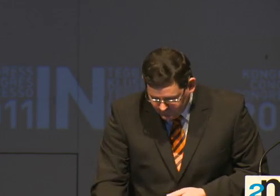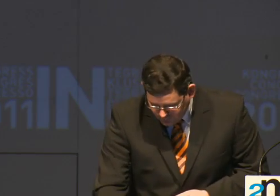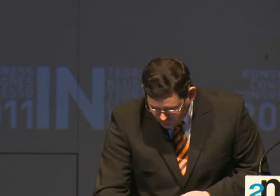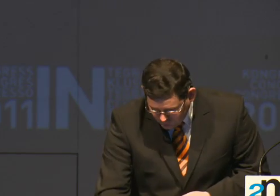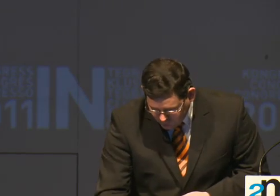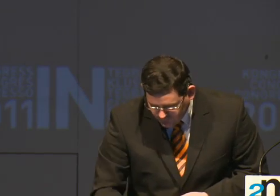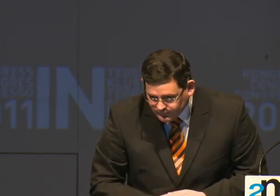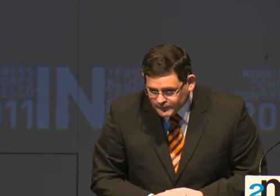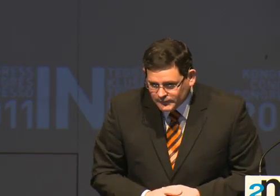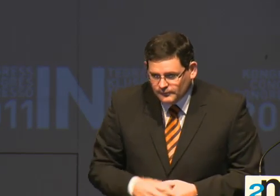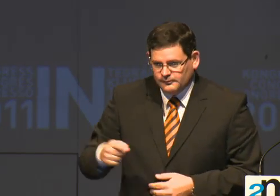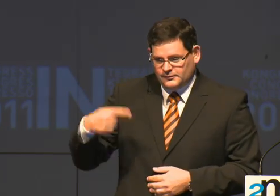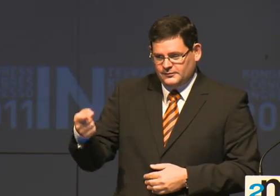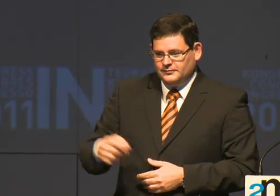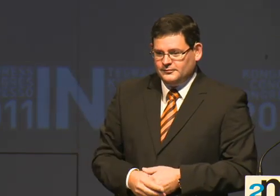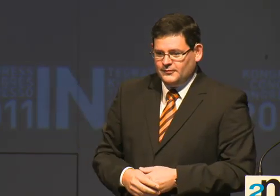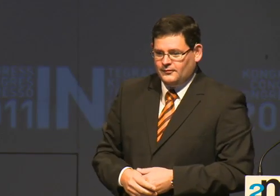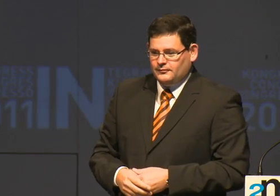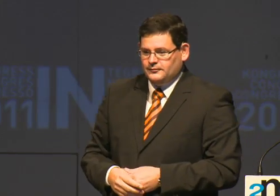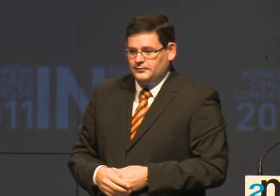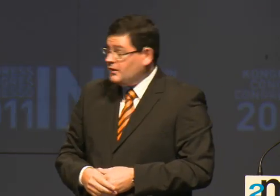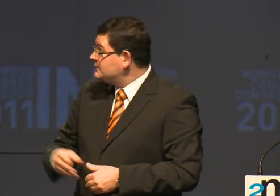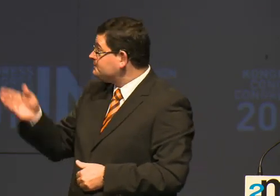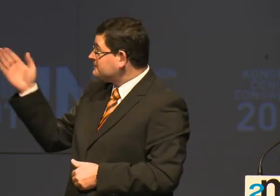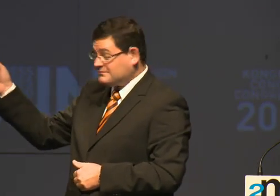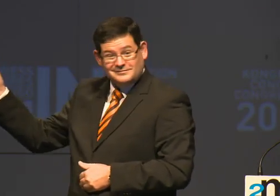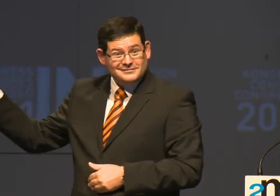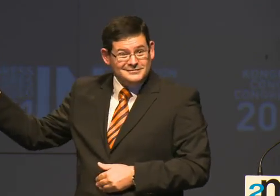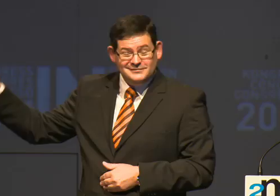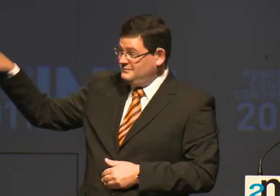Et mon discours durera 45 minutes à peu près.